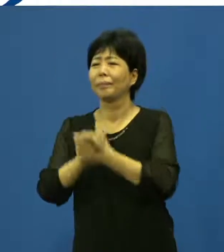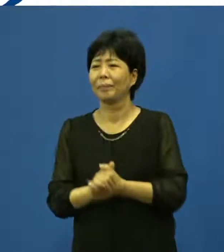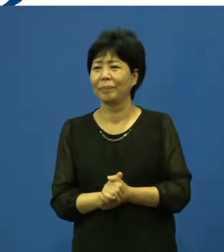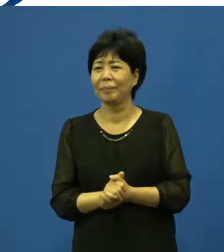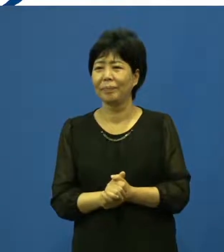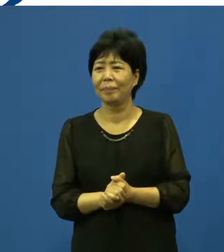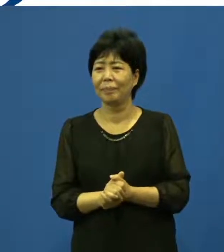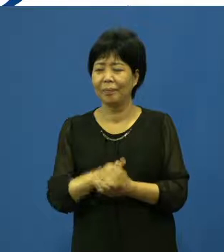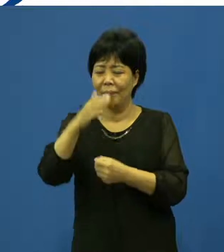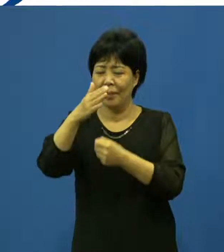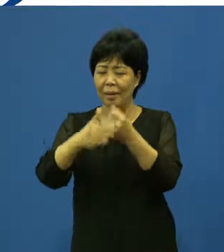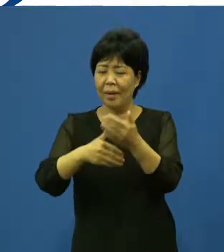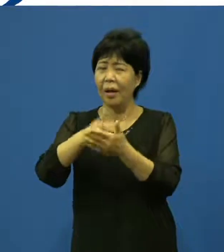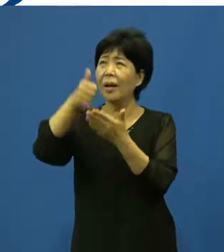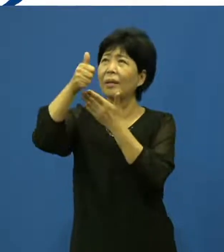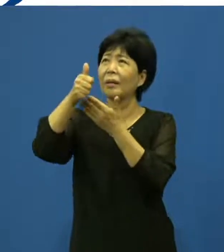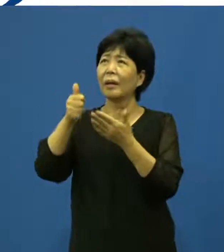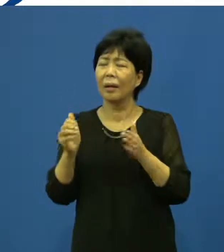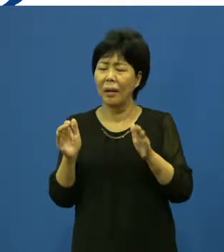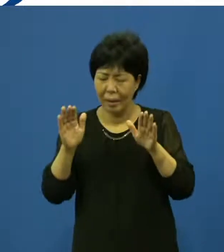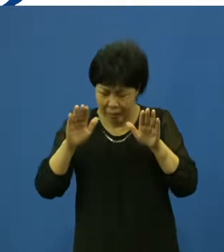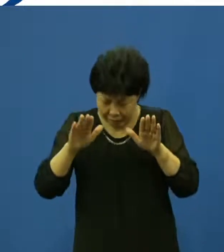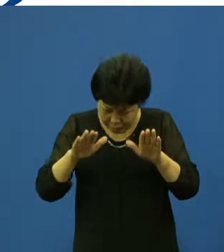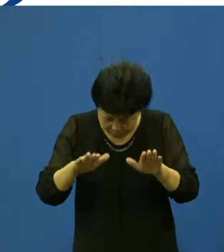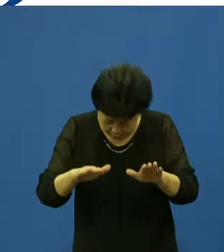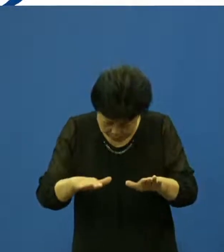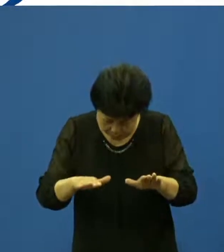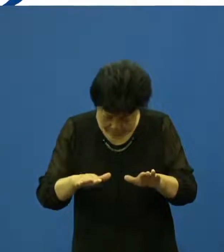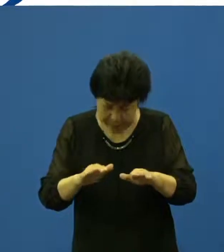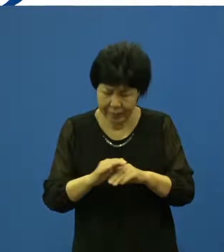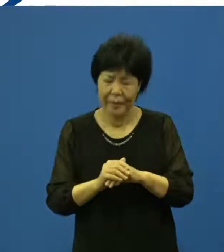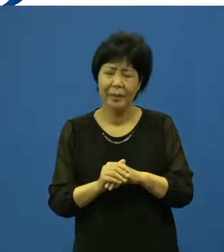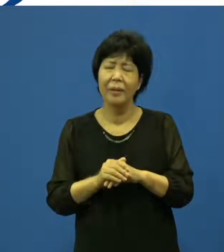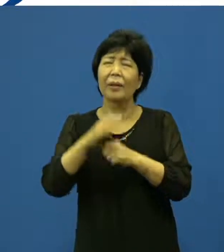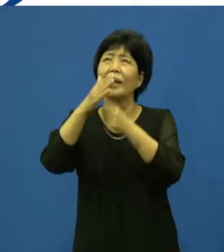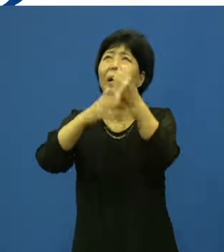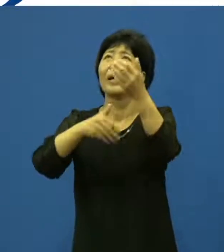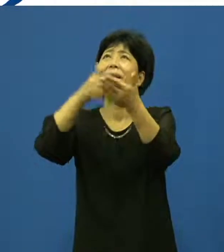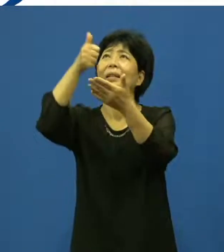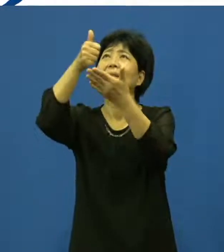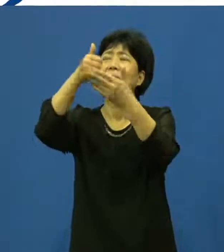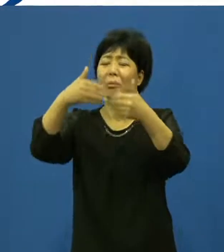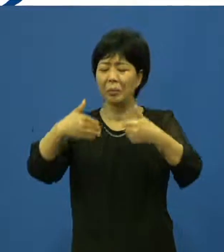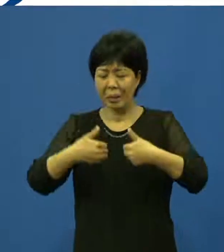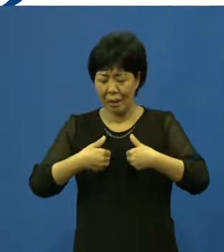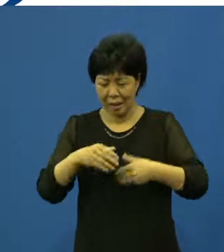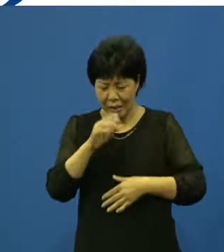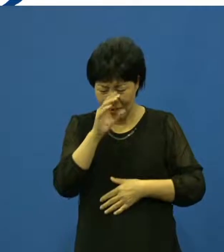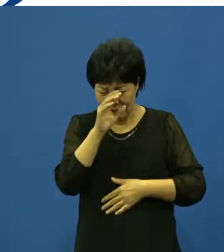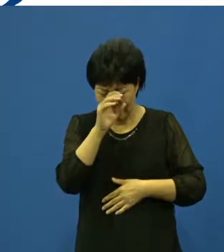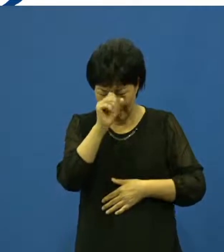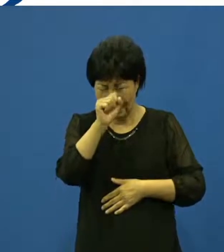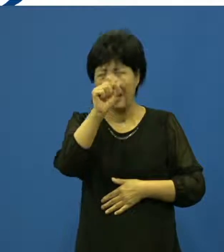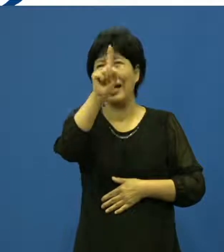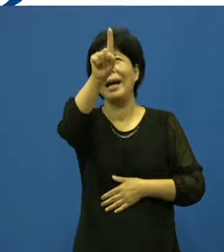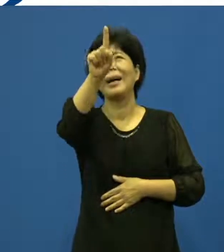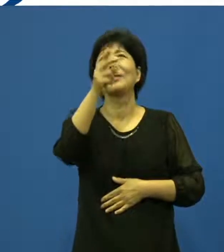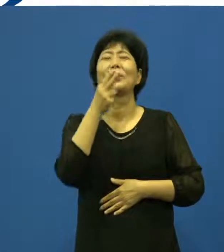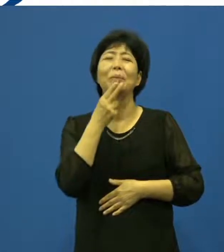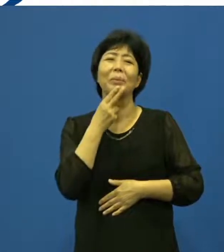바싹 엎드리고 가난한 심령으로 나아가셔서 하나님, 나에게는 선한 게 나올 게 하나도